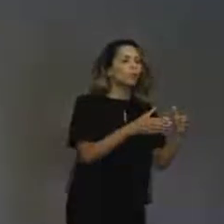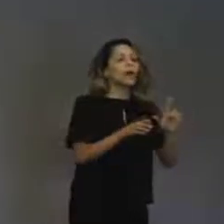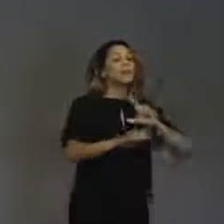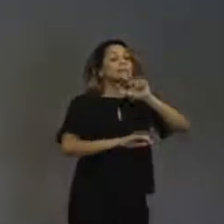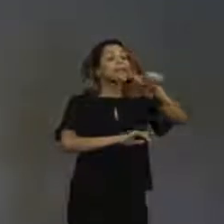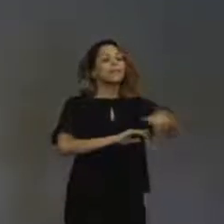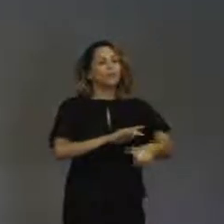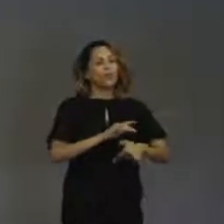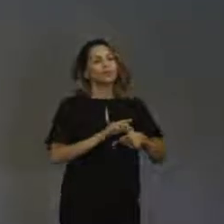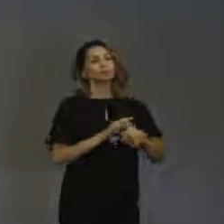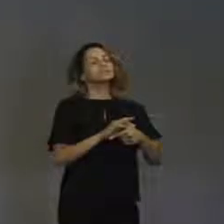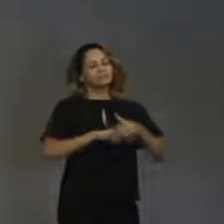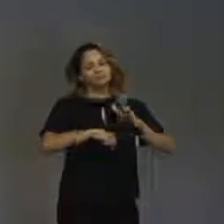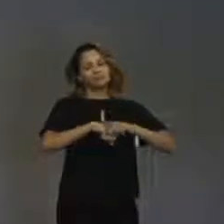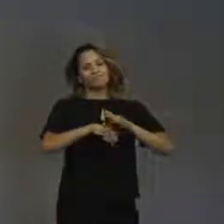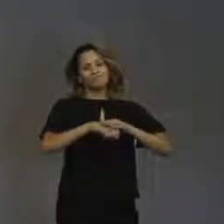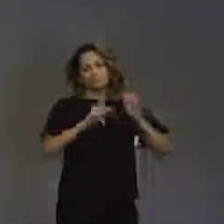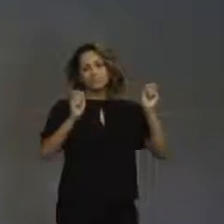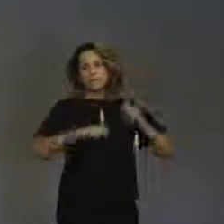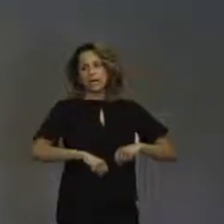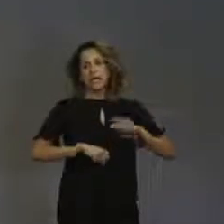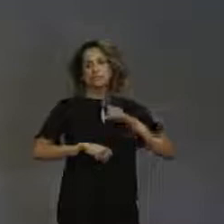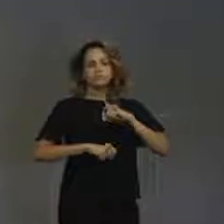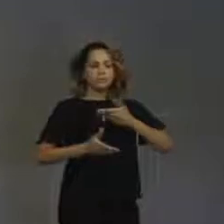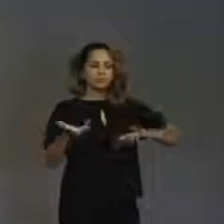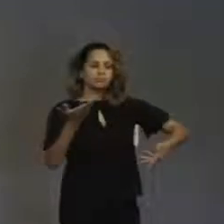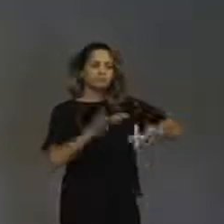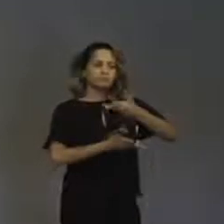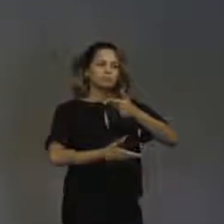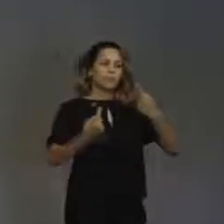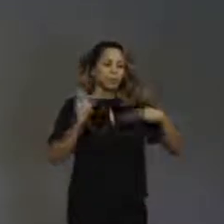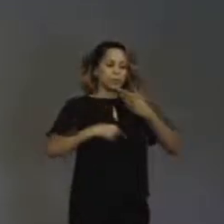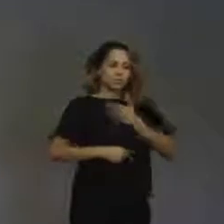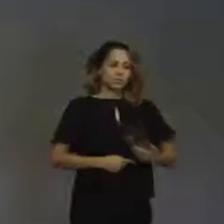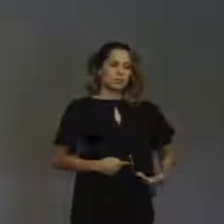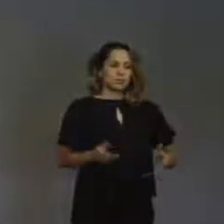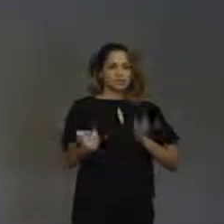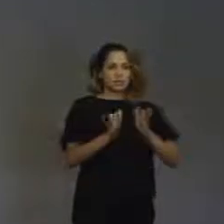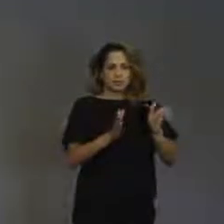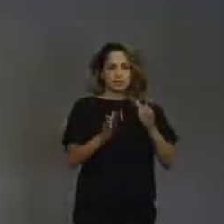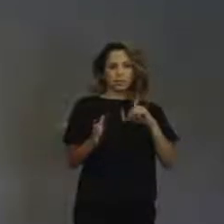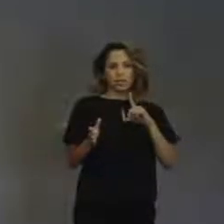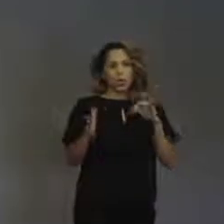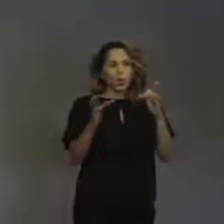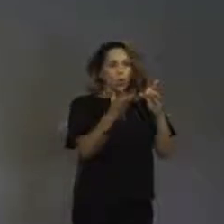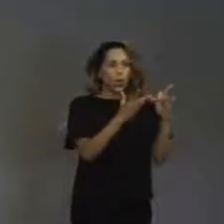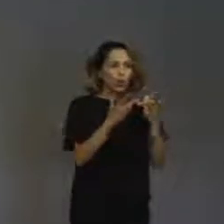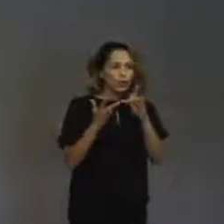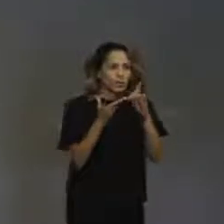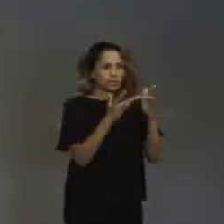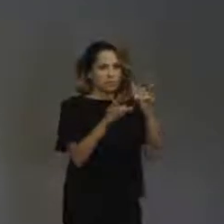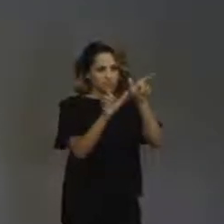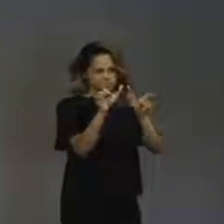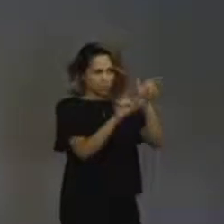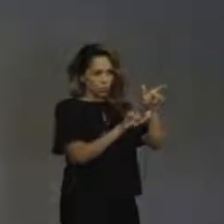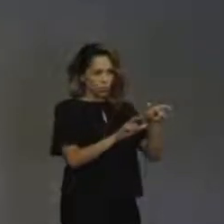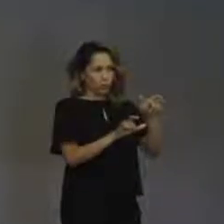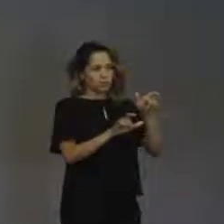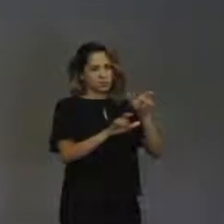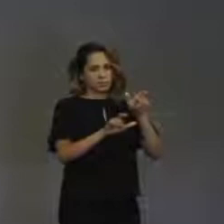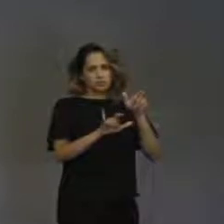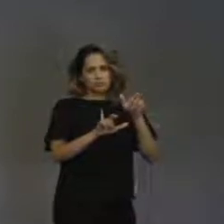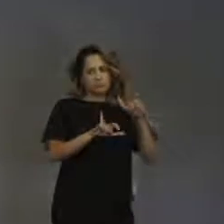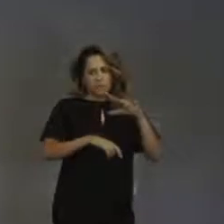fato, efetiva e que, de fato, conectem as pessoas com as cidades. Vou falar mais depois, né? Vai sim.